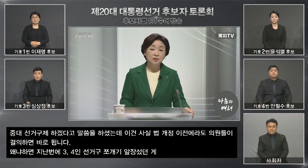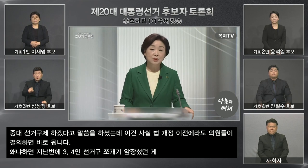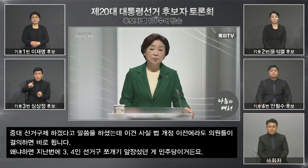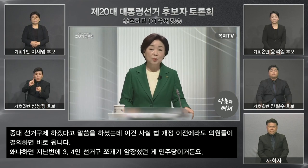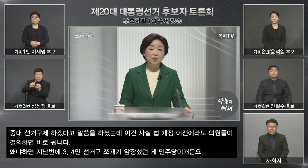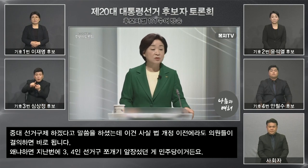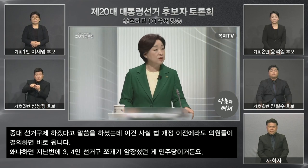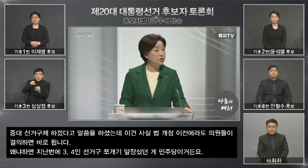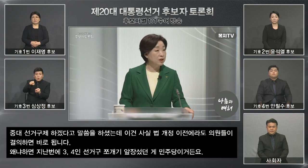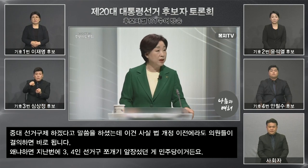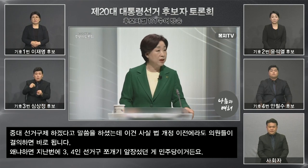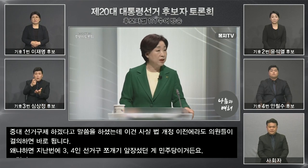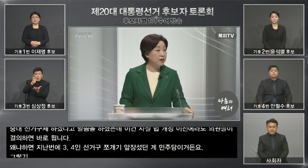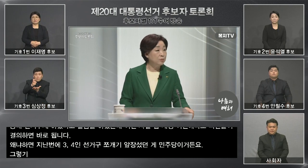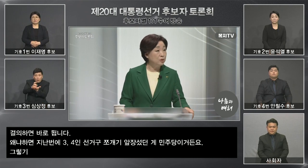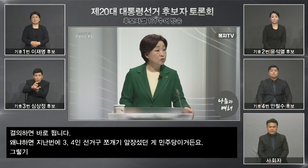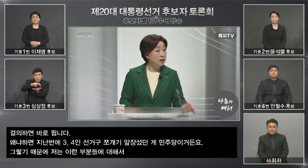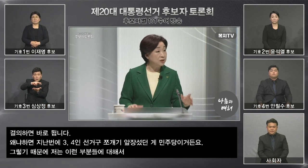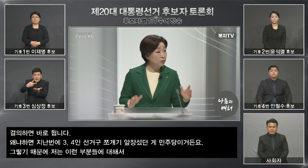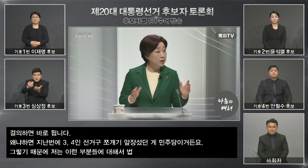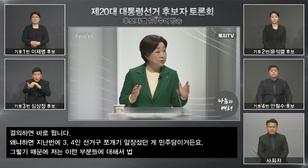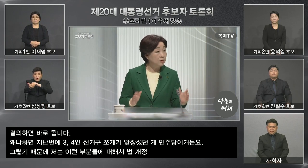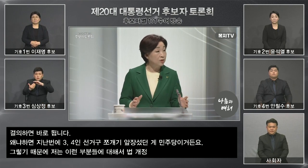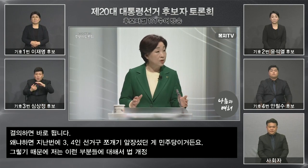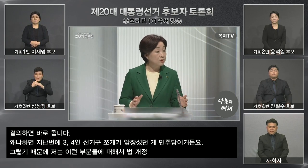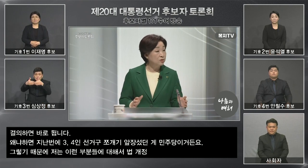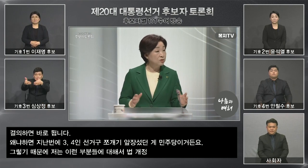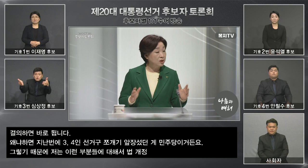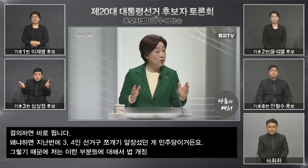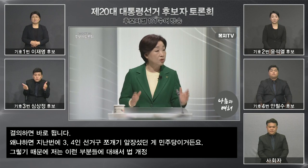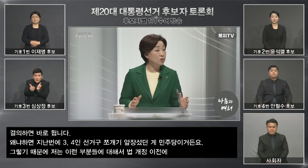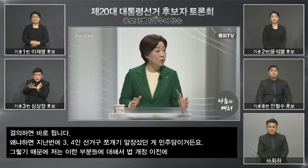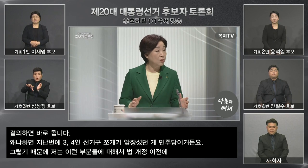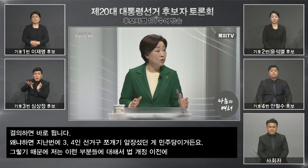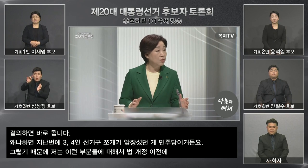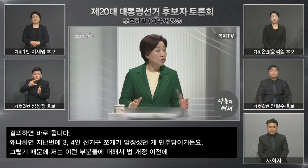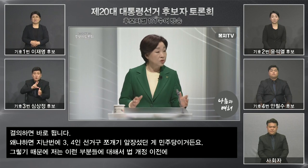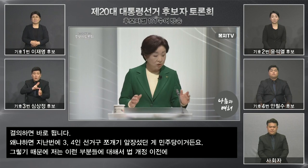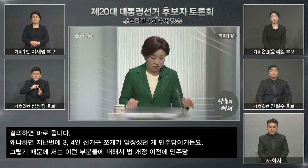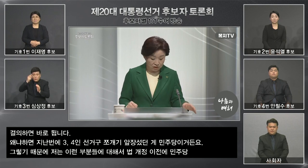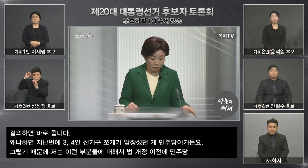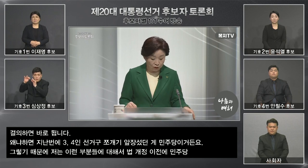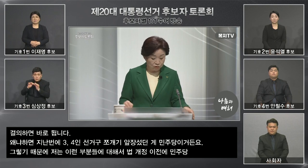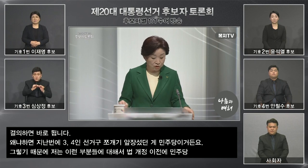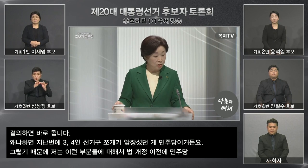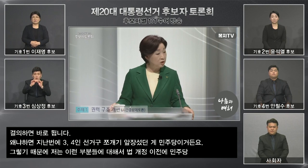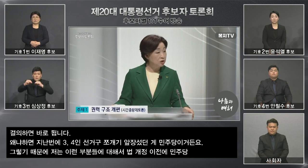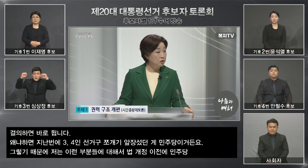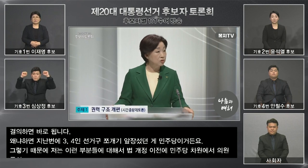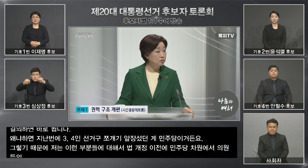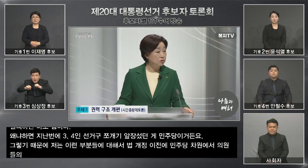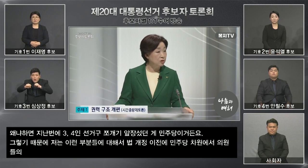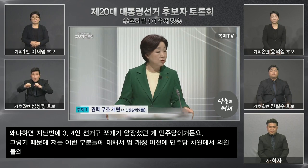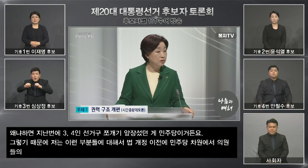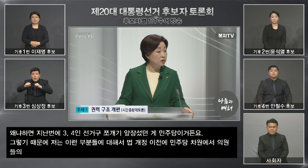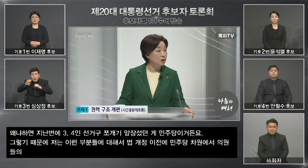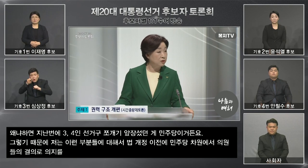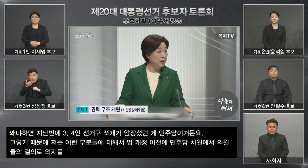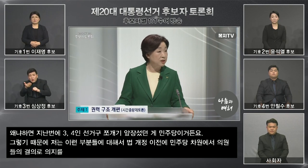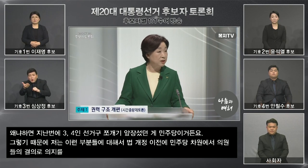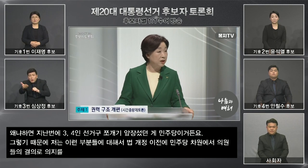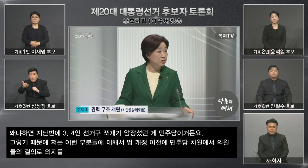대해서는 법 개정 이전에 민주당 차원에서 의원들의 결의로 의지를 보여주실 수